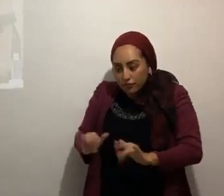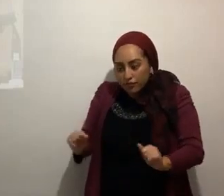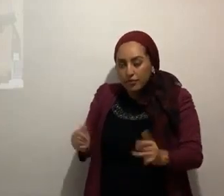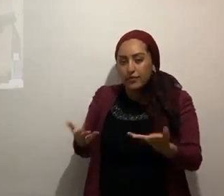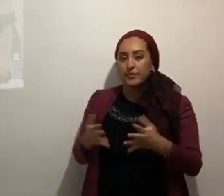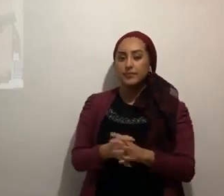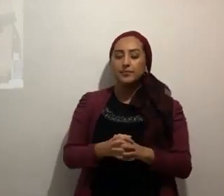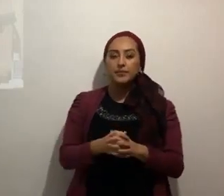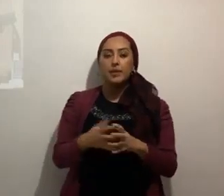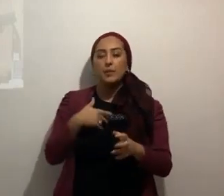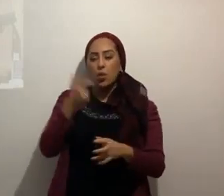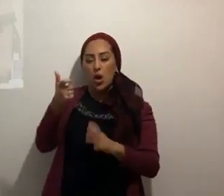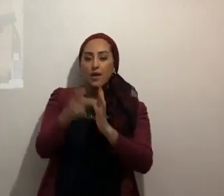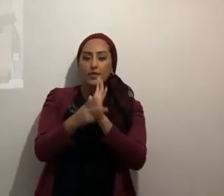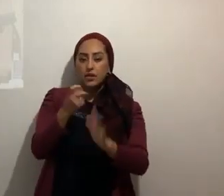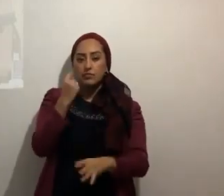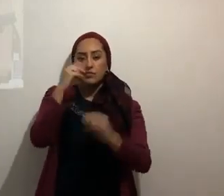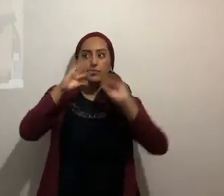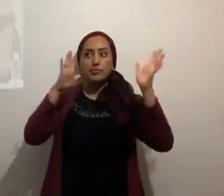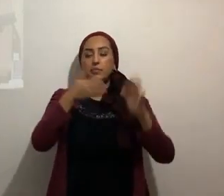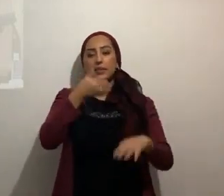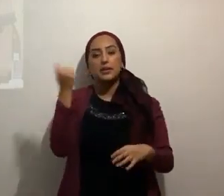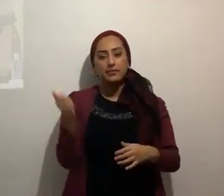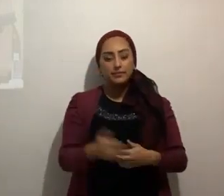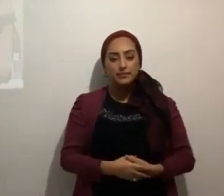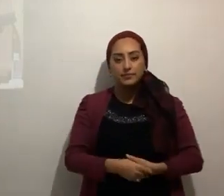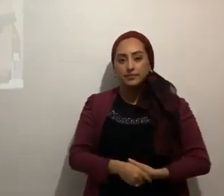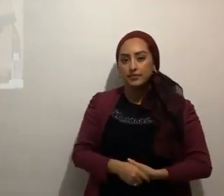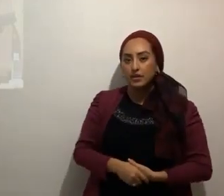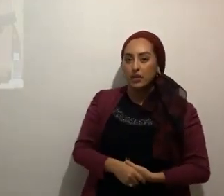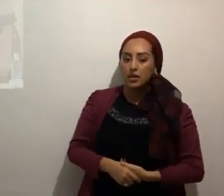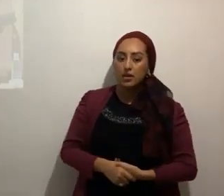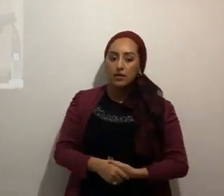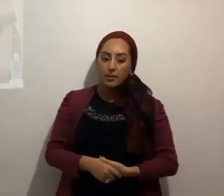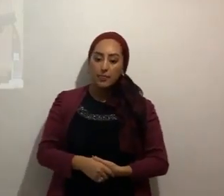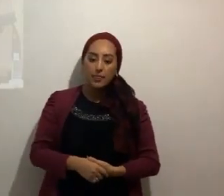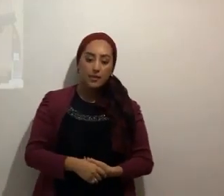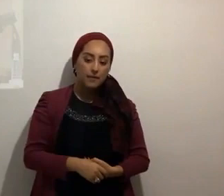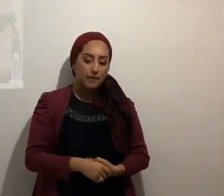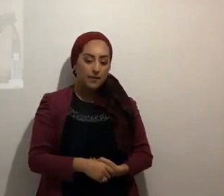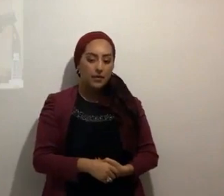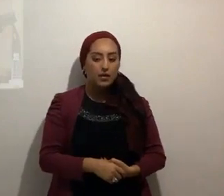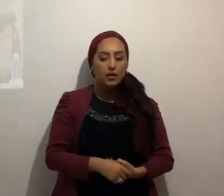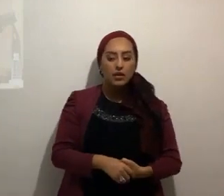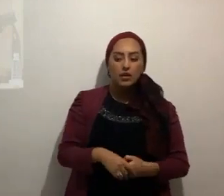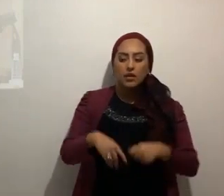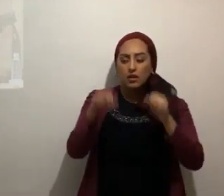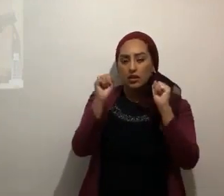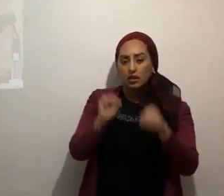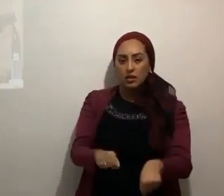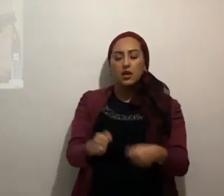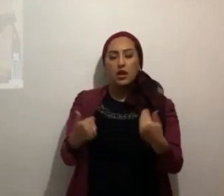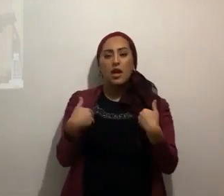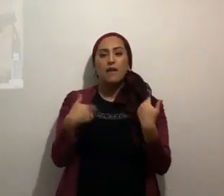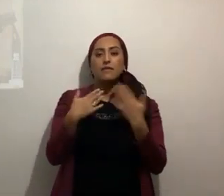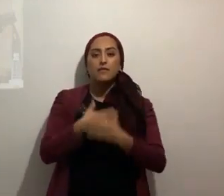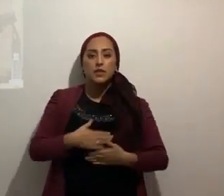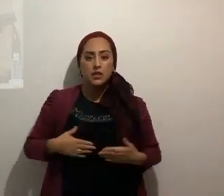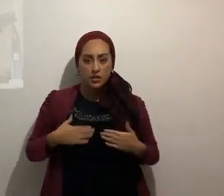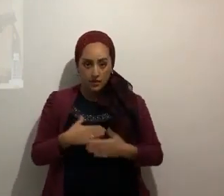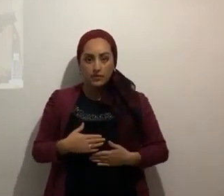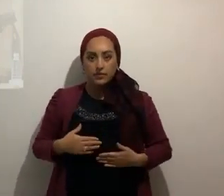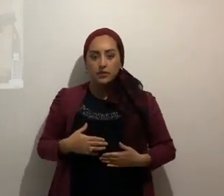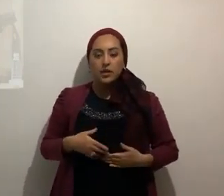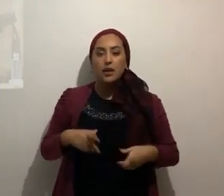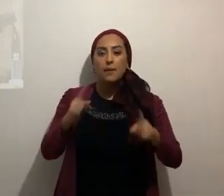el video todo sobre el dolor y le van a entender a estas cosas. Ahora, se puede tener placer.